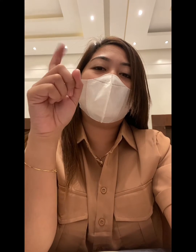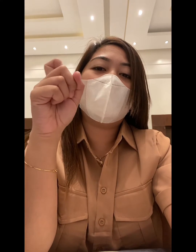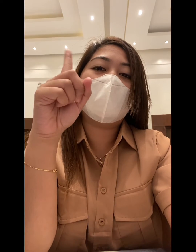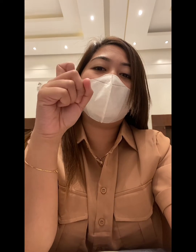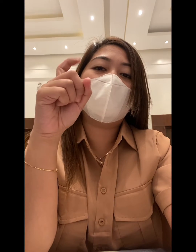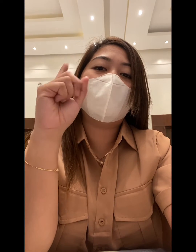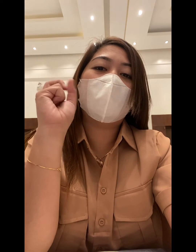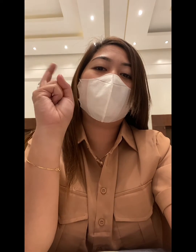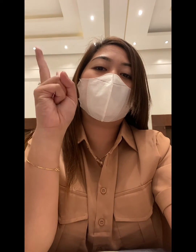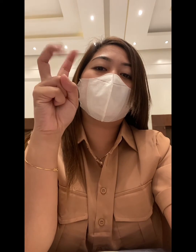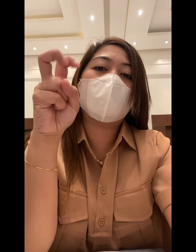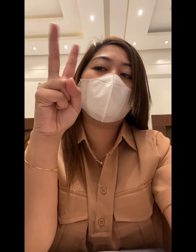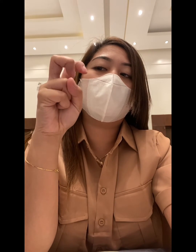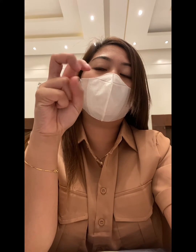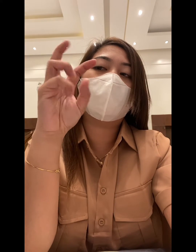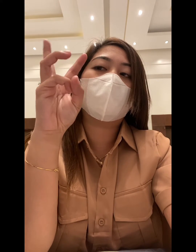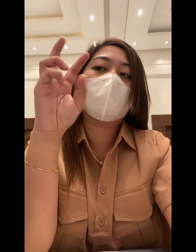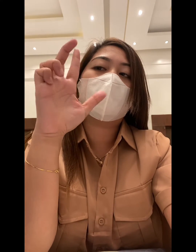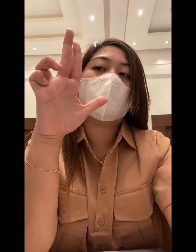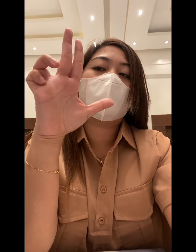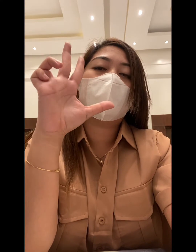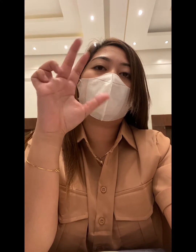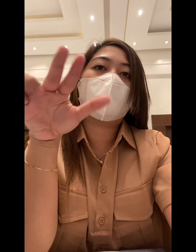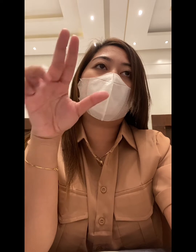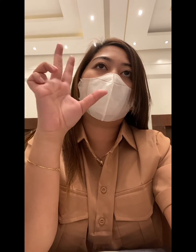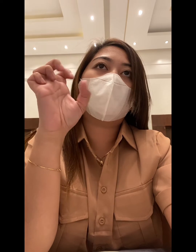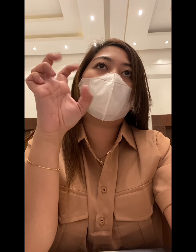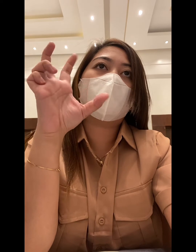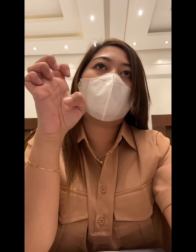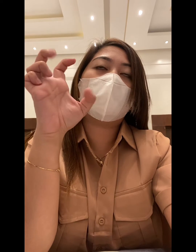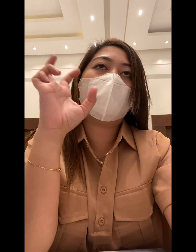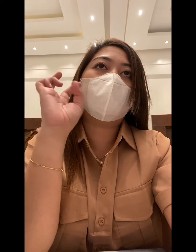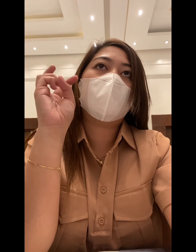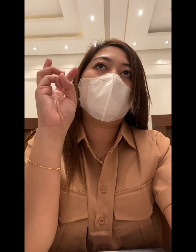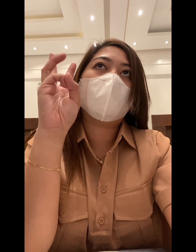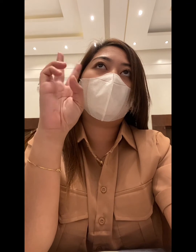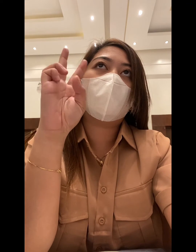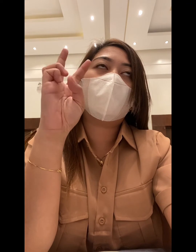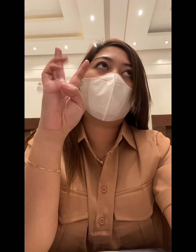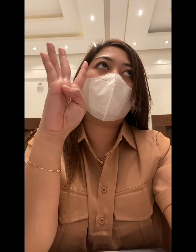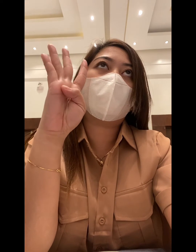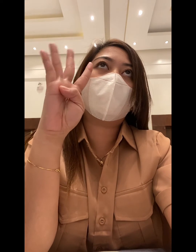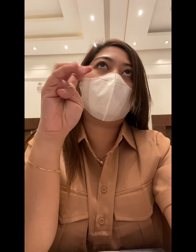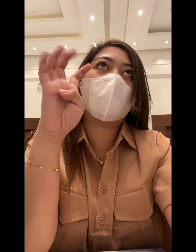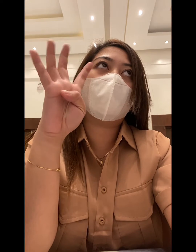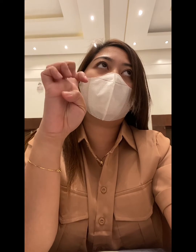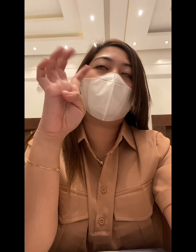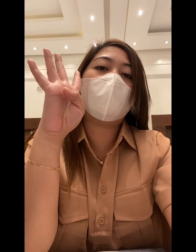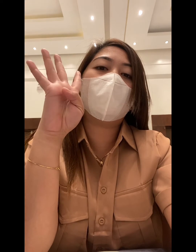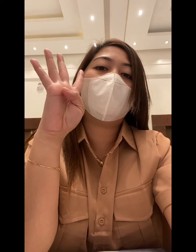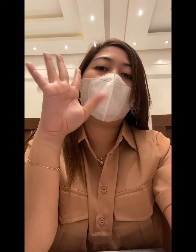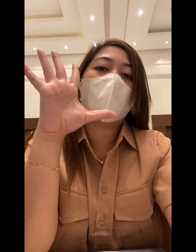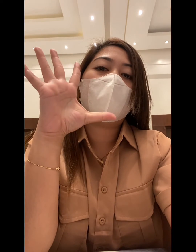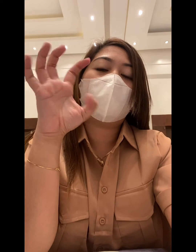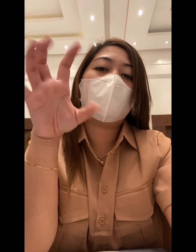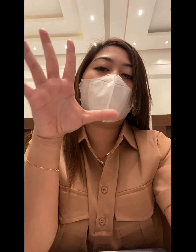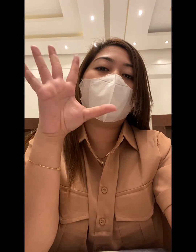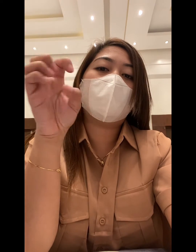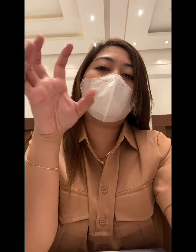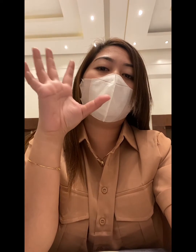numbers, sign ng numbers, letters, and mga colors, dito ka talaga matututo. Kung titignan natin, nangangapa pa